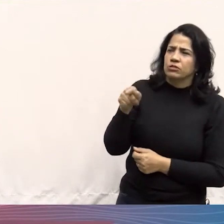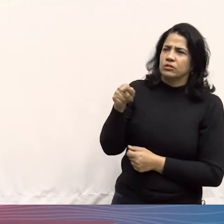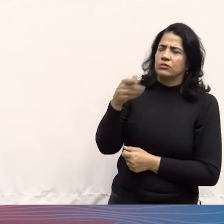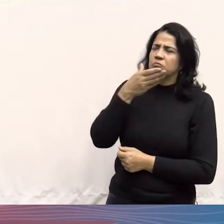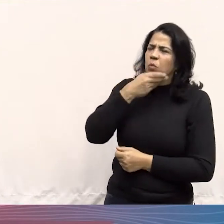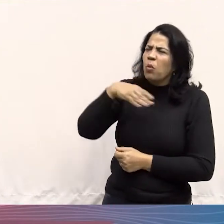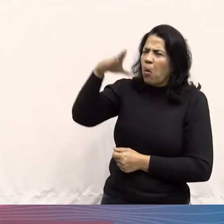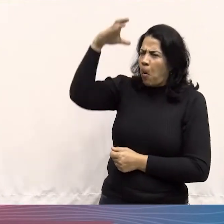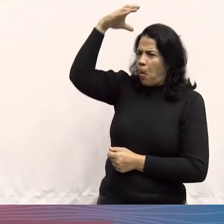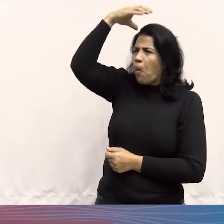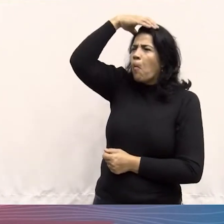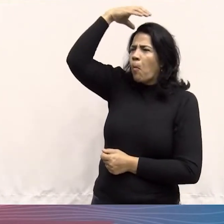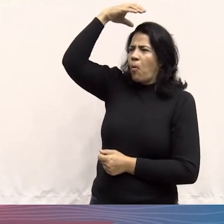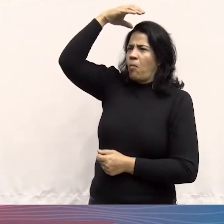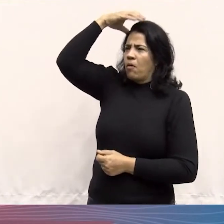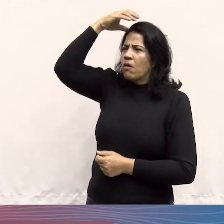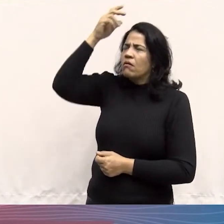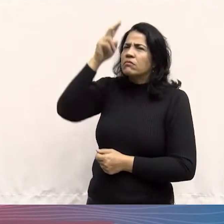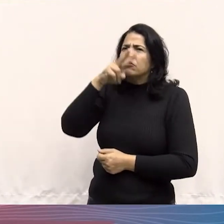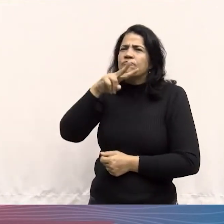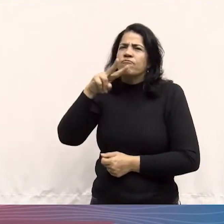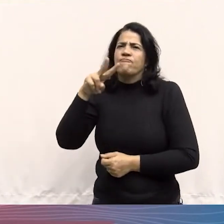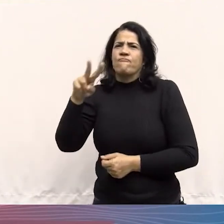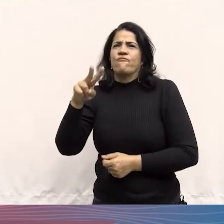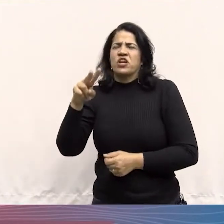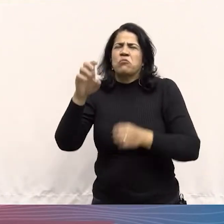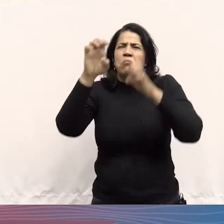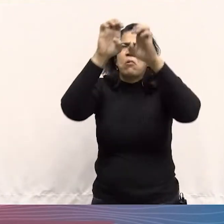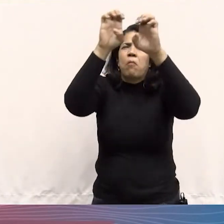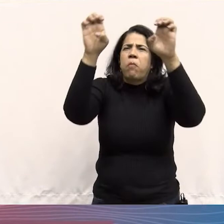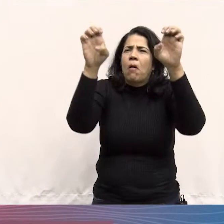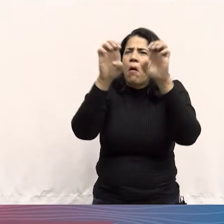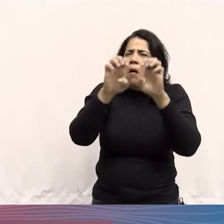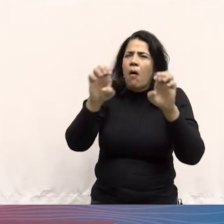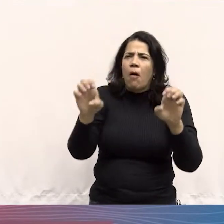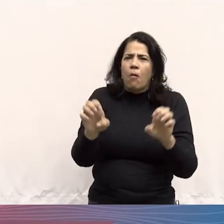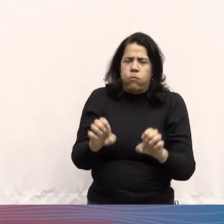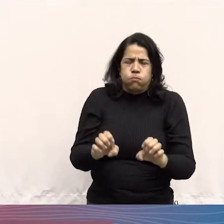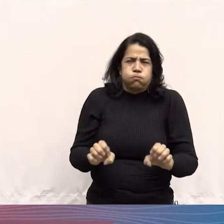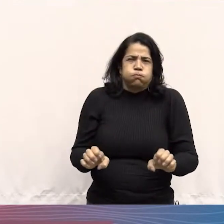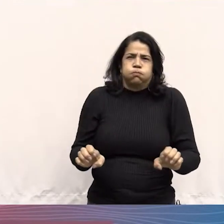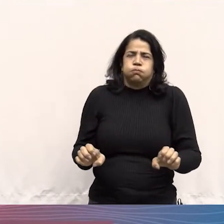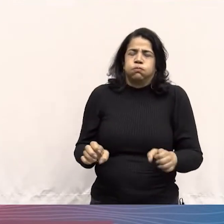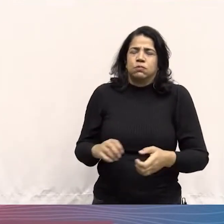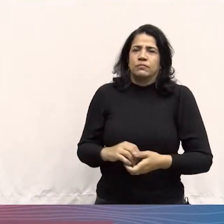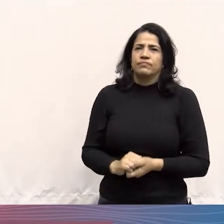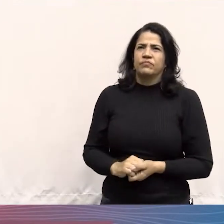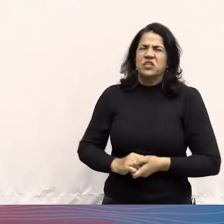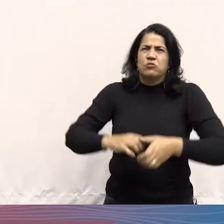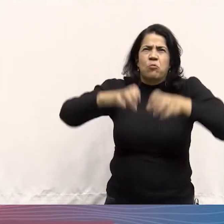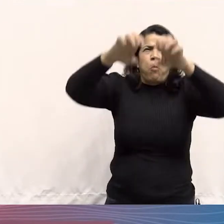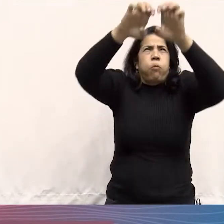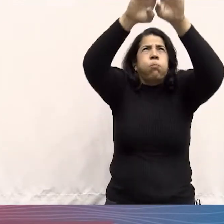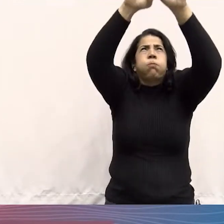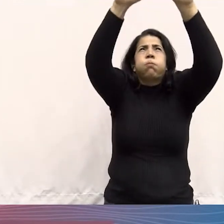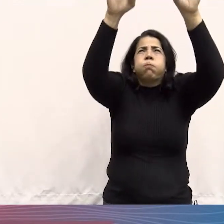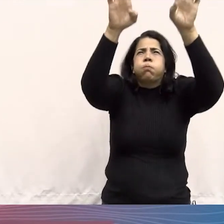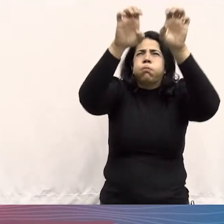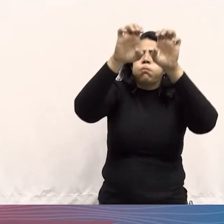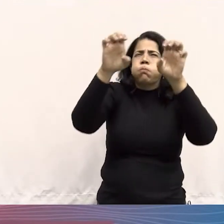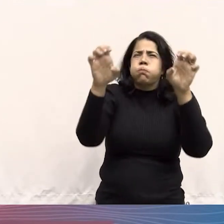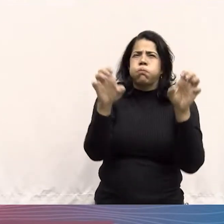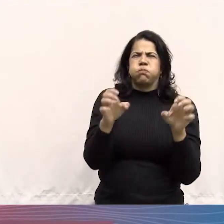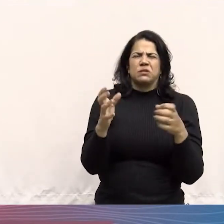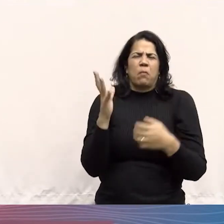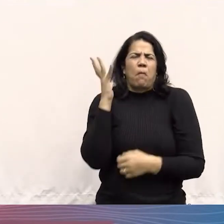aqui uma grande estátua, e esta que era imensa e de extraordinário